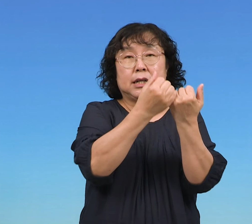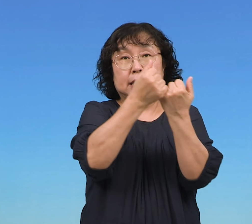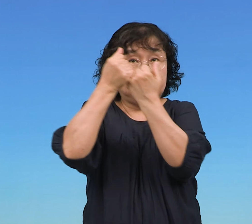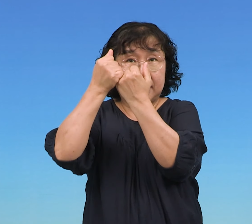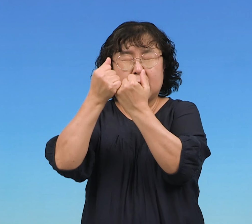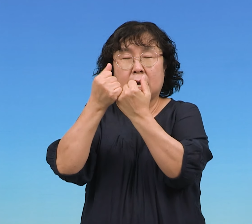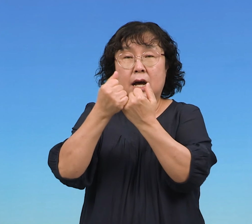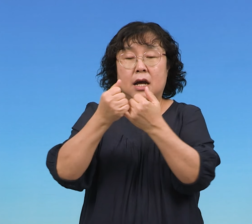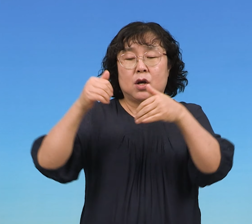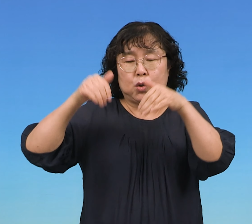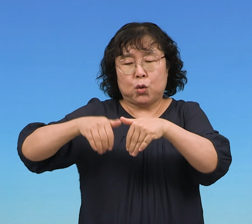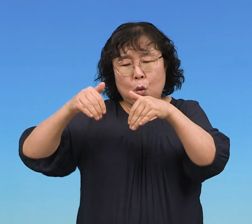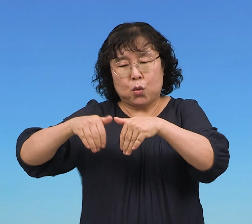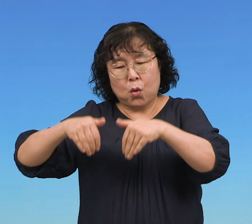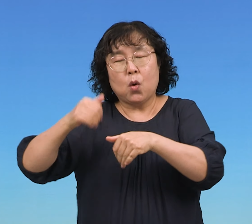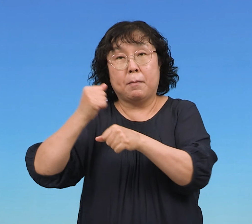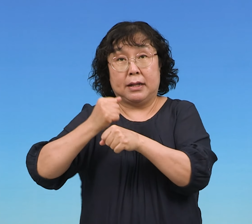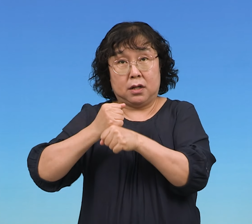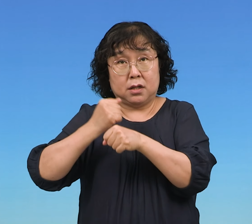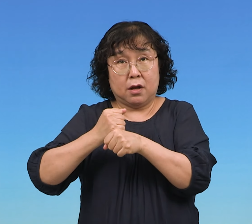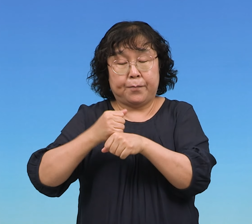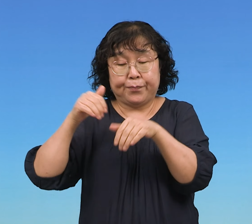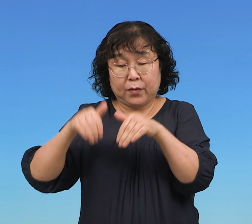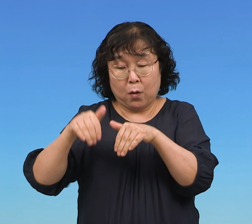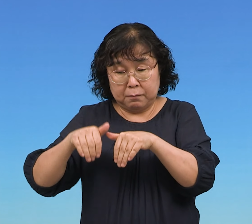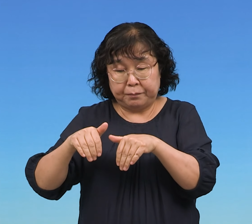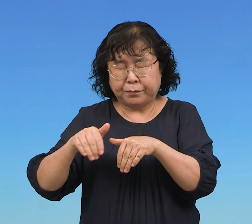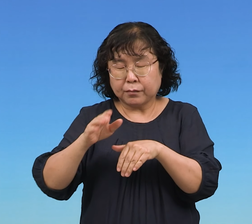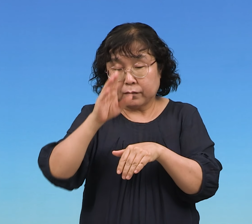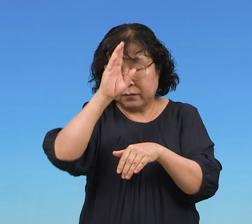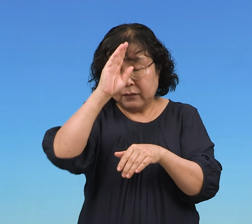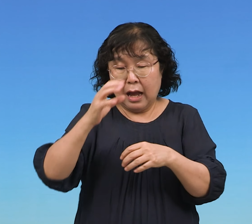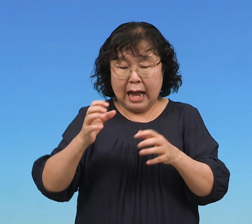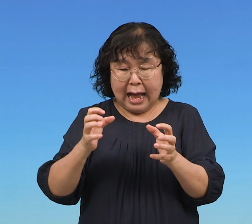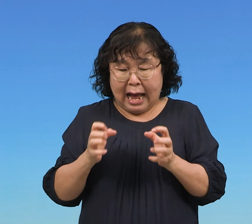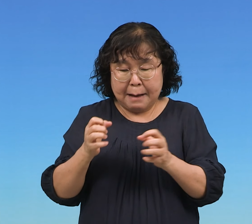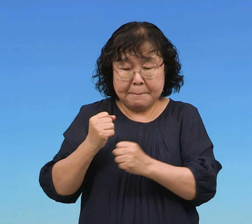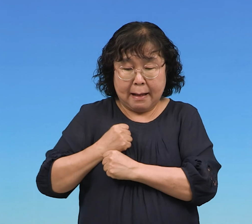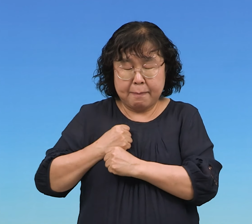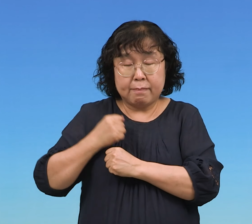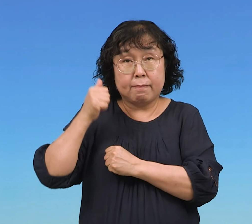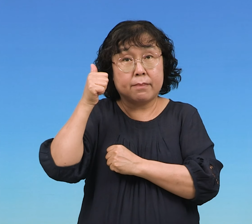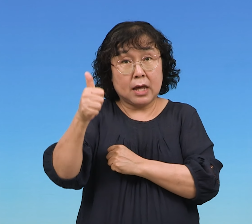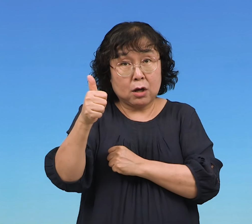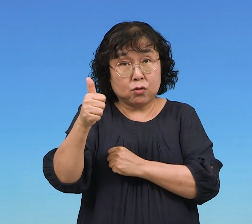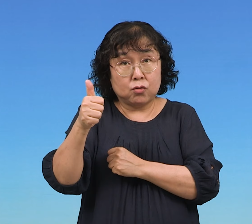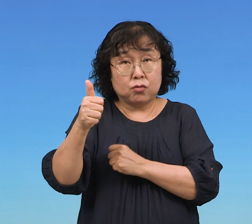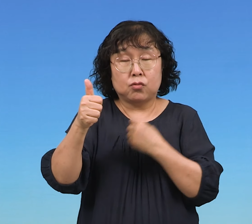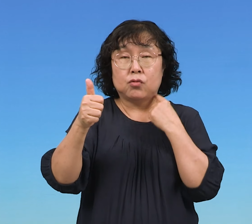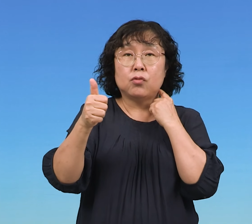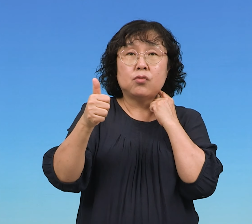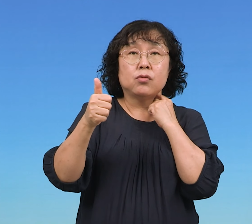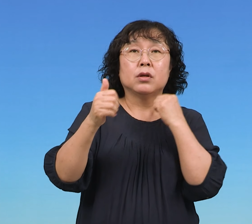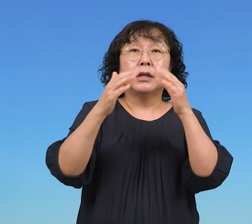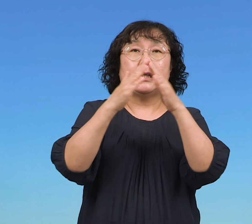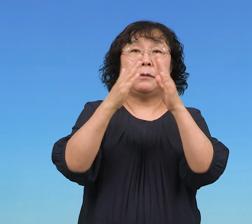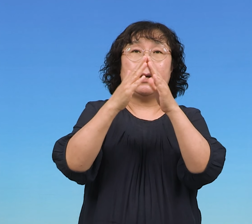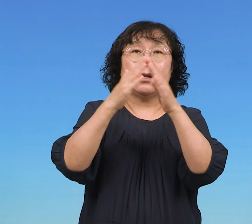시켰는데, 지금 하인으로 일하고 있는 그 집은요, 누구 집입니까? 나만 장군이에요. 그러니까 자기